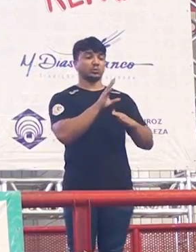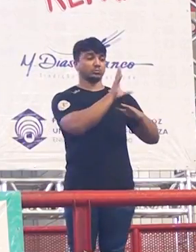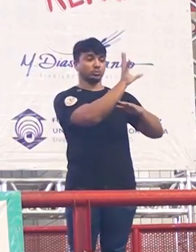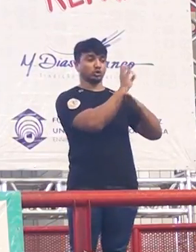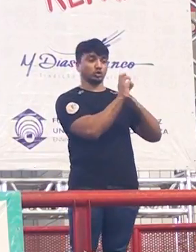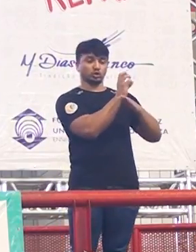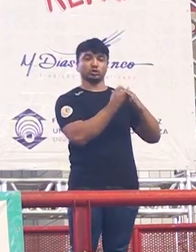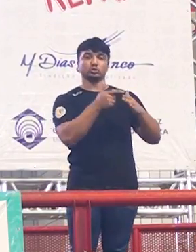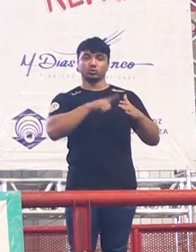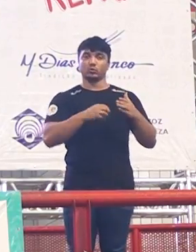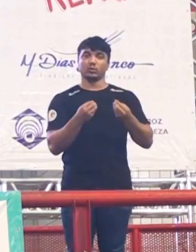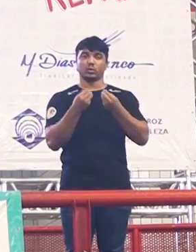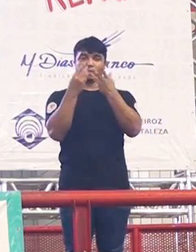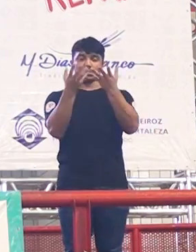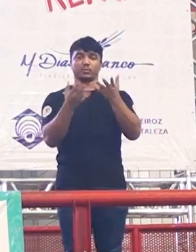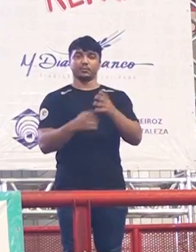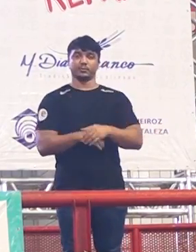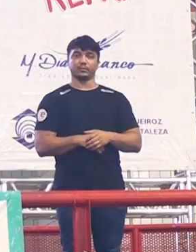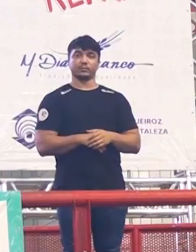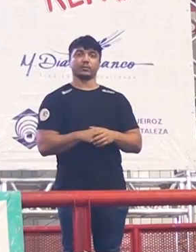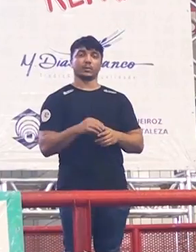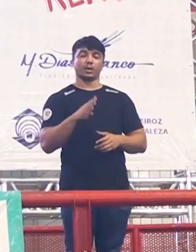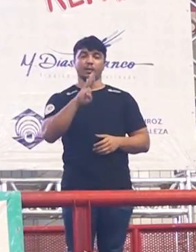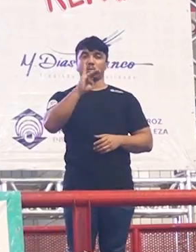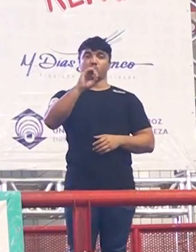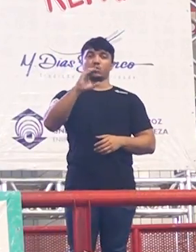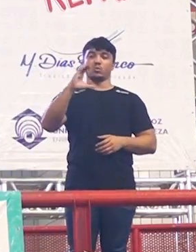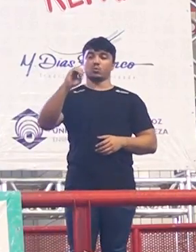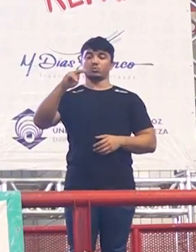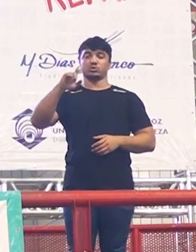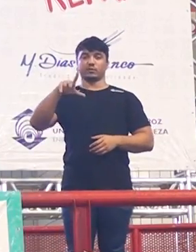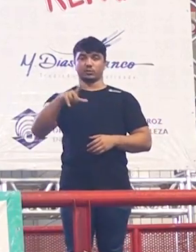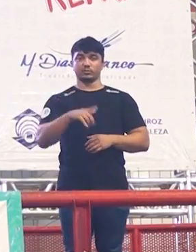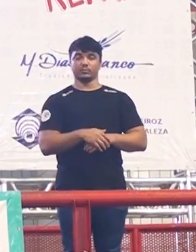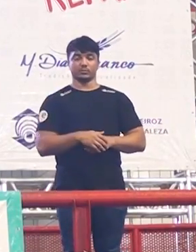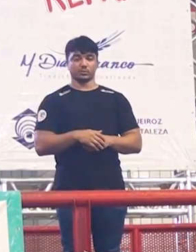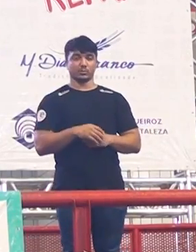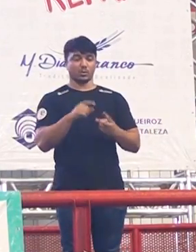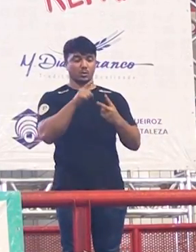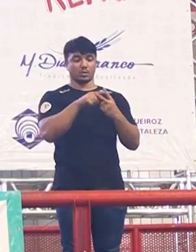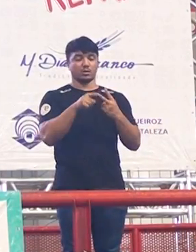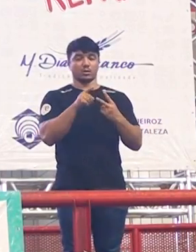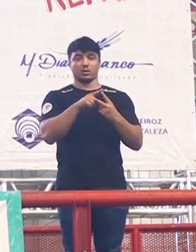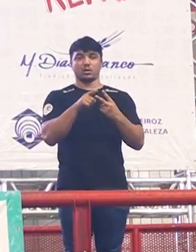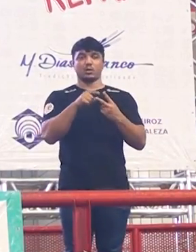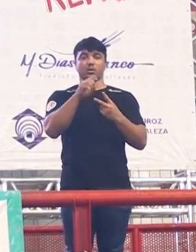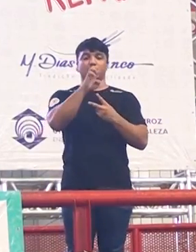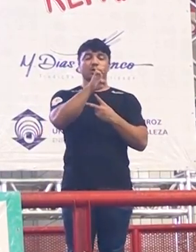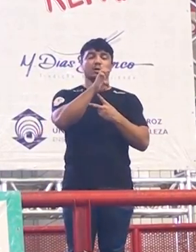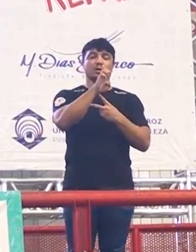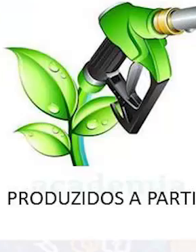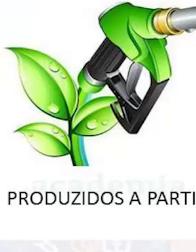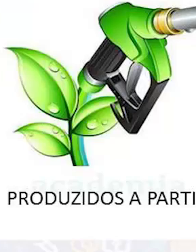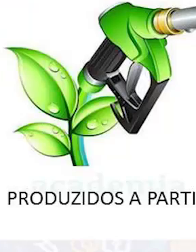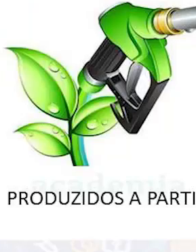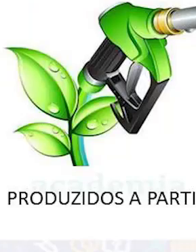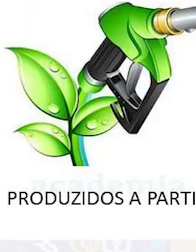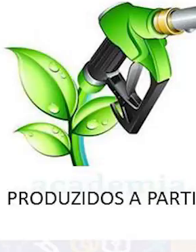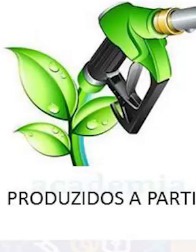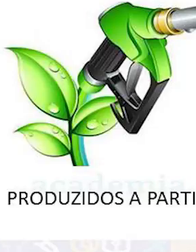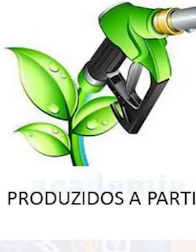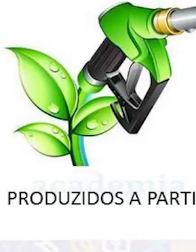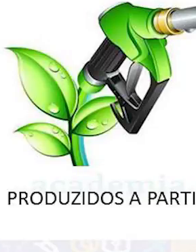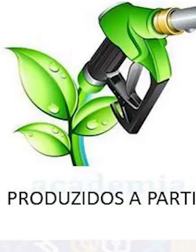havia retirado antes. Esse é o biocombustível. Quem são os dois principais biocombustíveis?